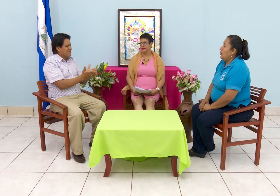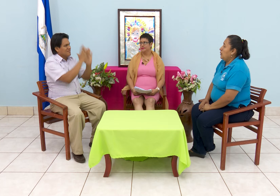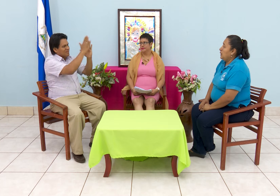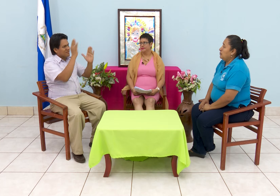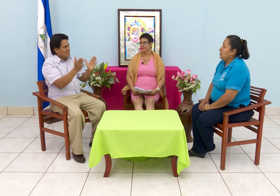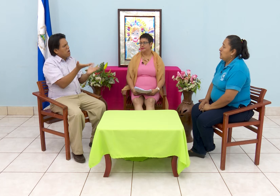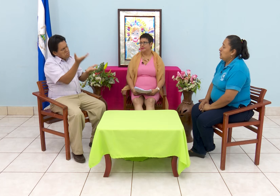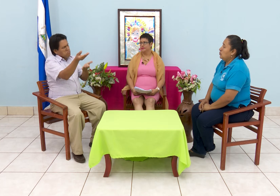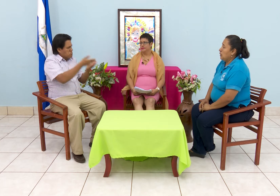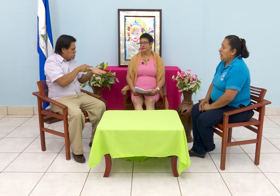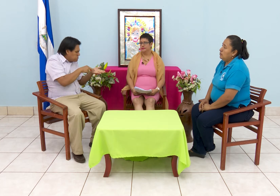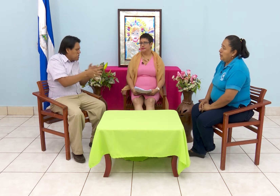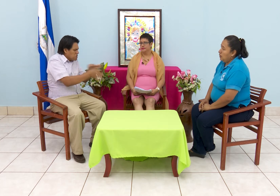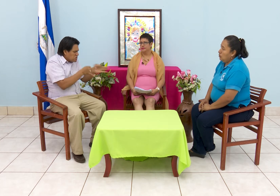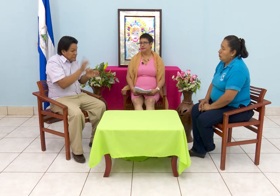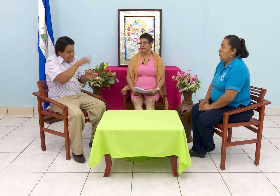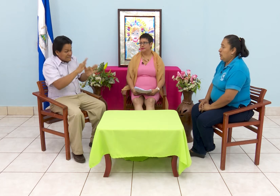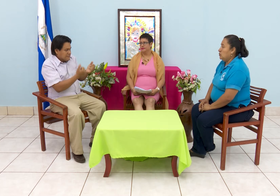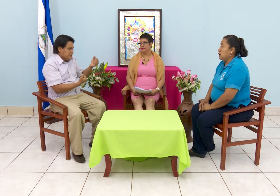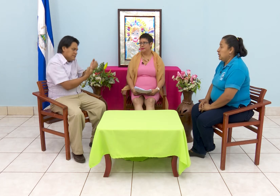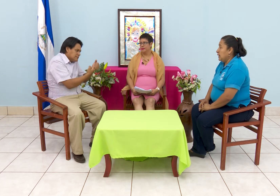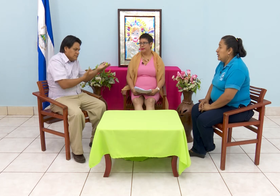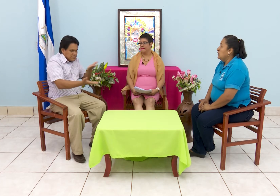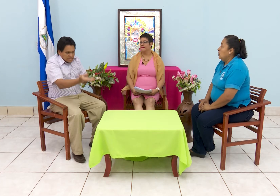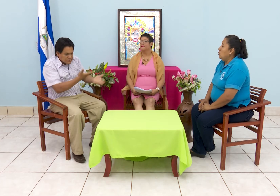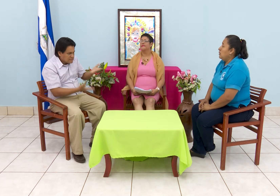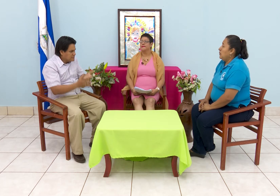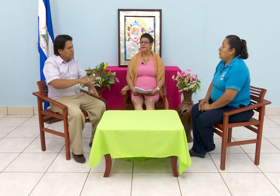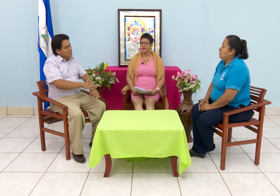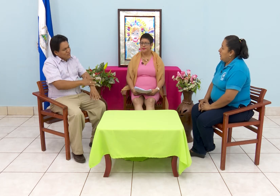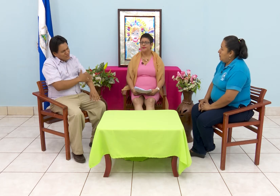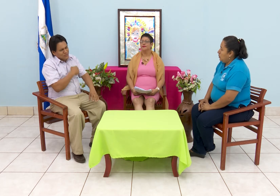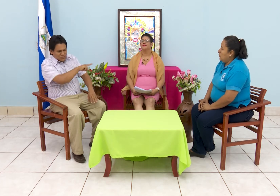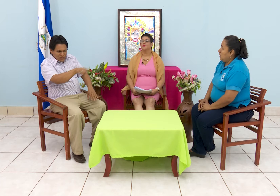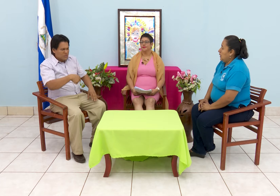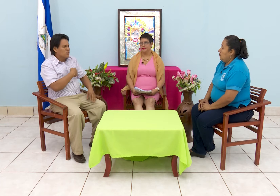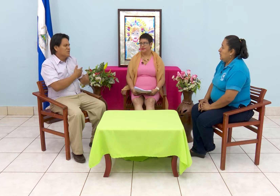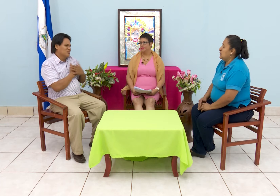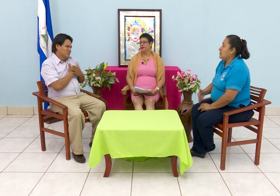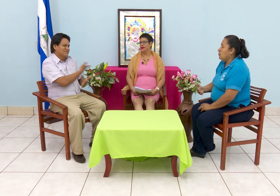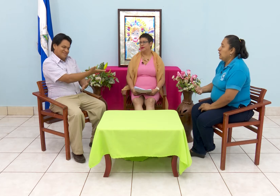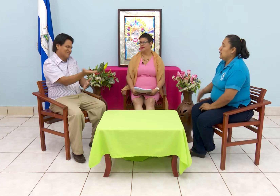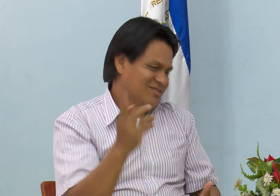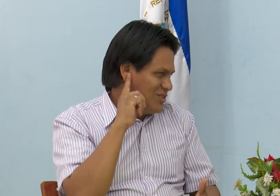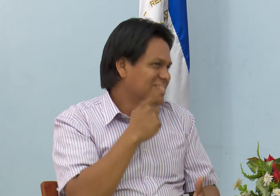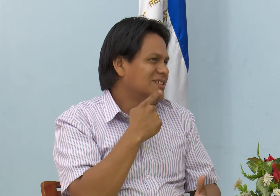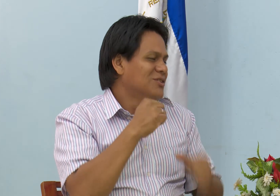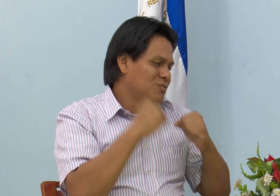poder permitir buscar empleo con mayor dignidad, un empleo dinámico, verdaderamente. Sabemos que el trabajo de sensibilización